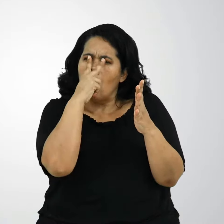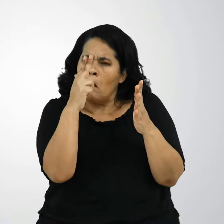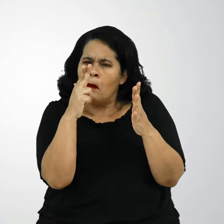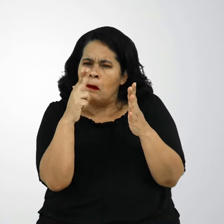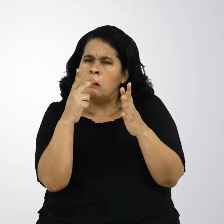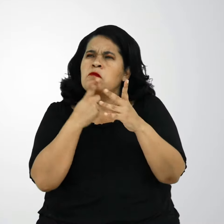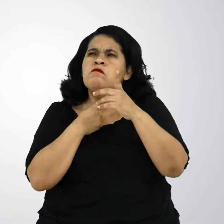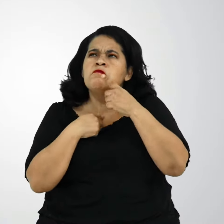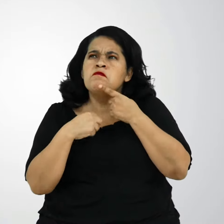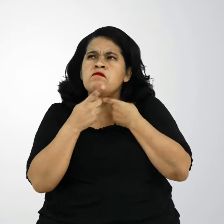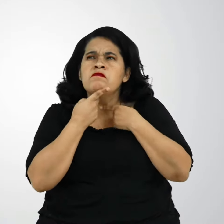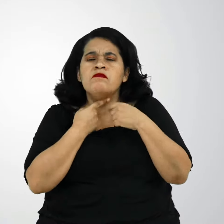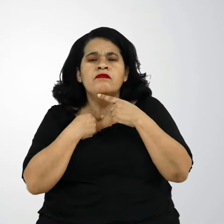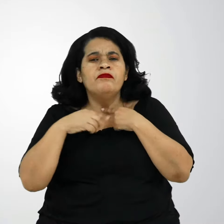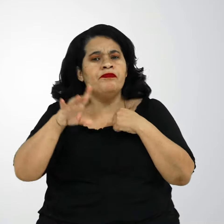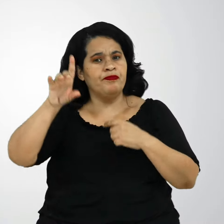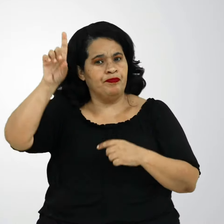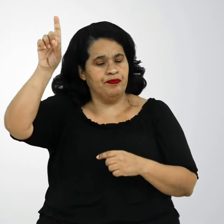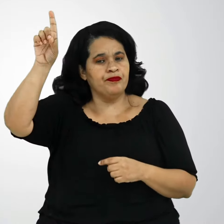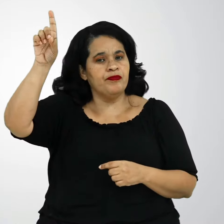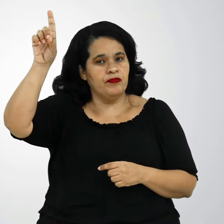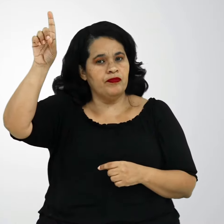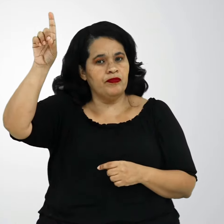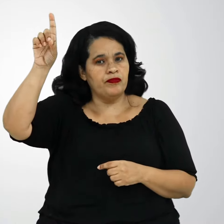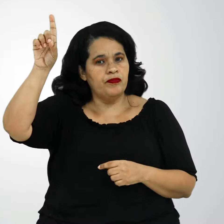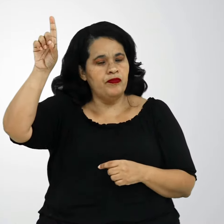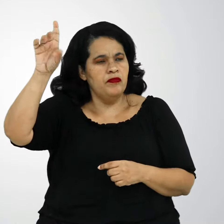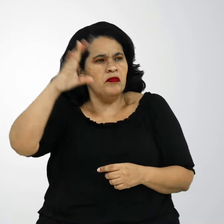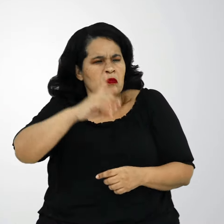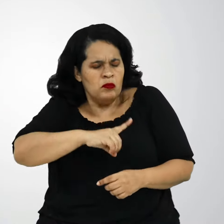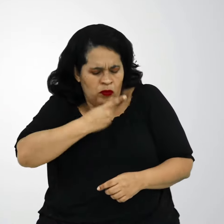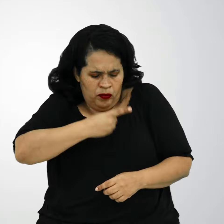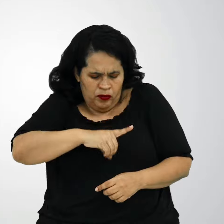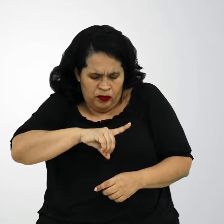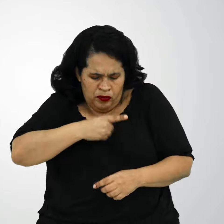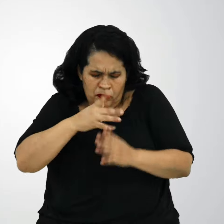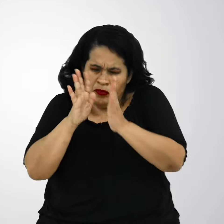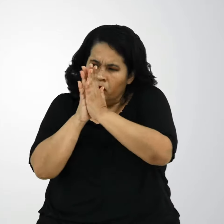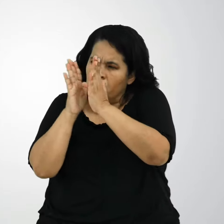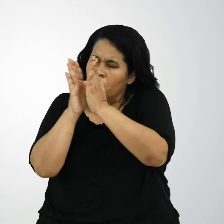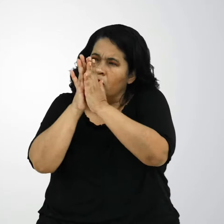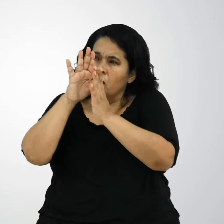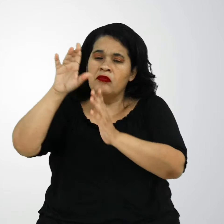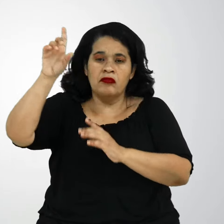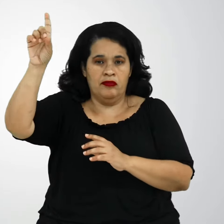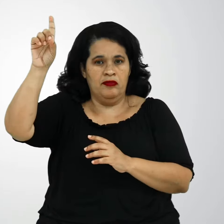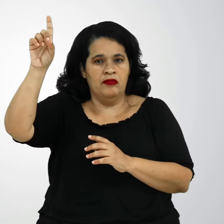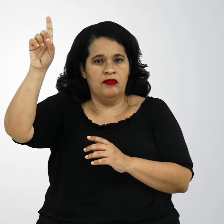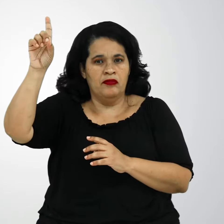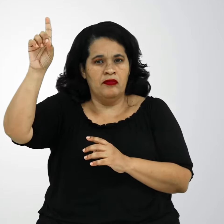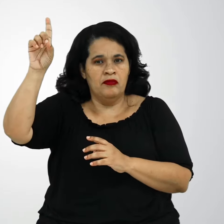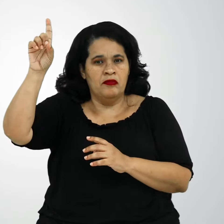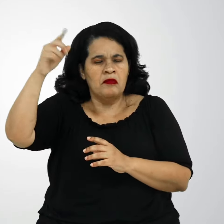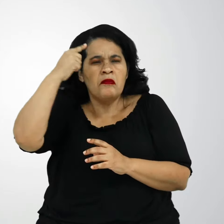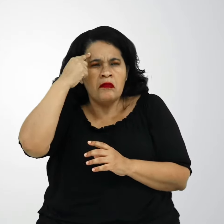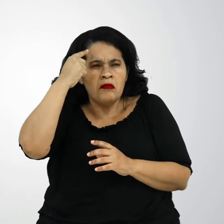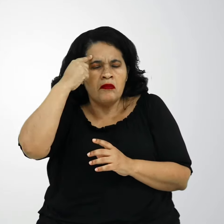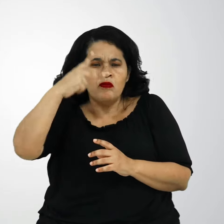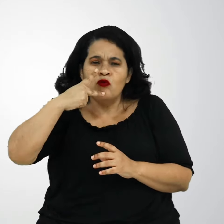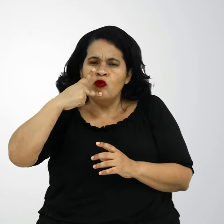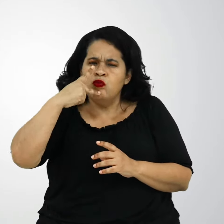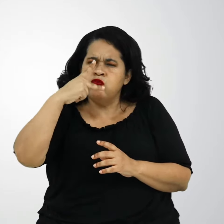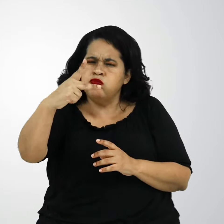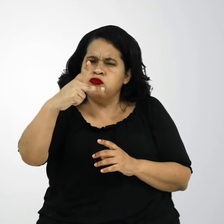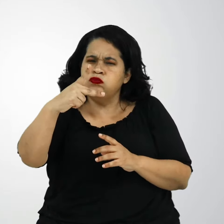Daniel. Ele está, assim, de forma simplória, a gente podia dizer assim, que Daniel está dizendo assim, li a profecia, essa profecia